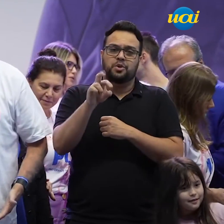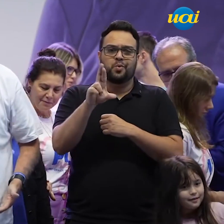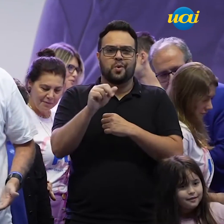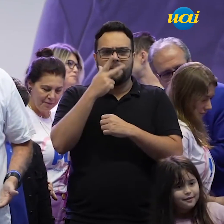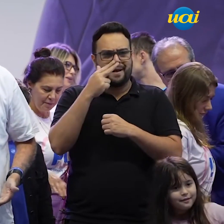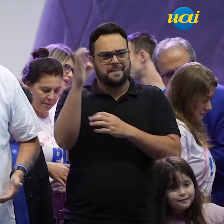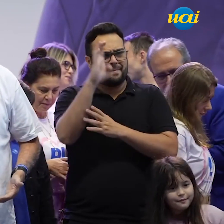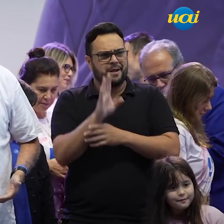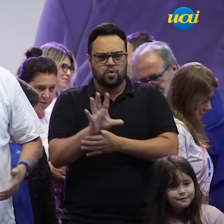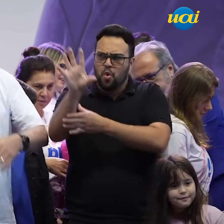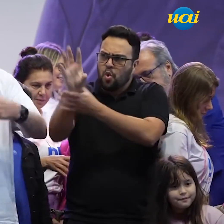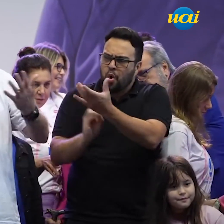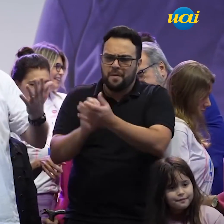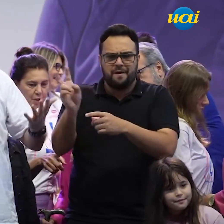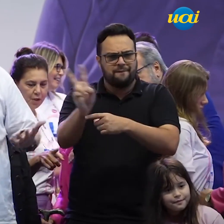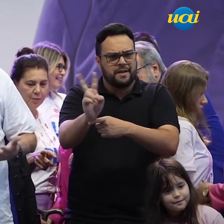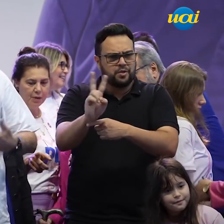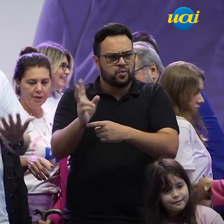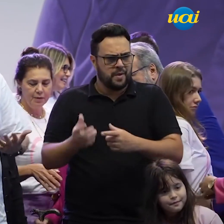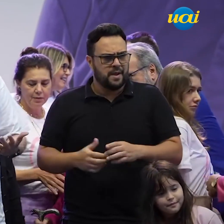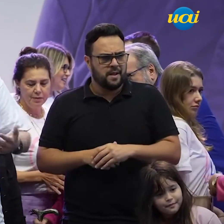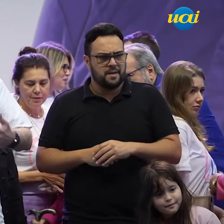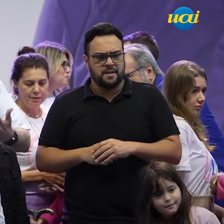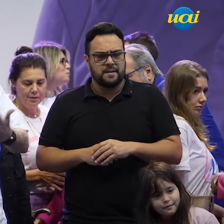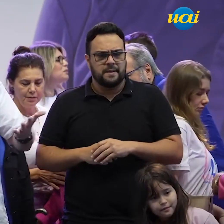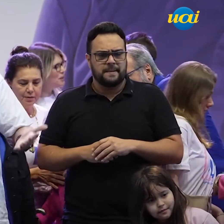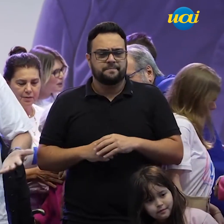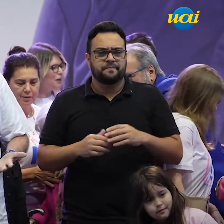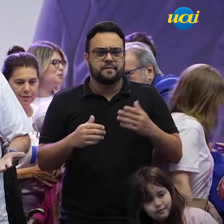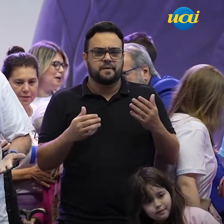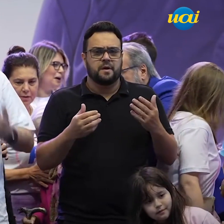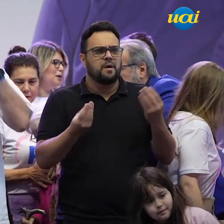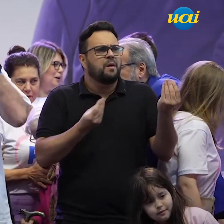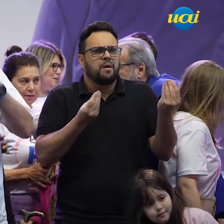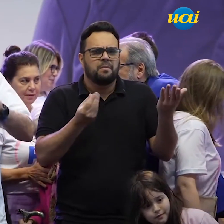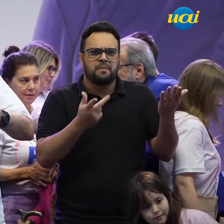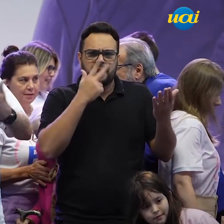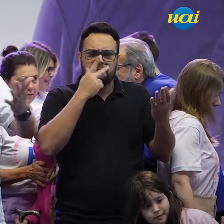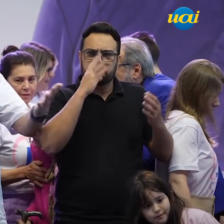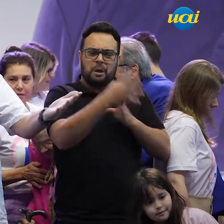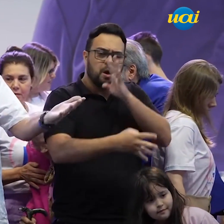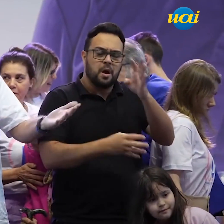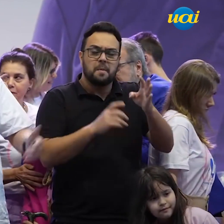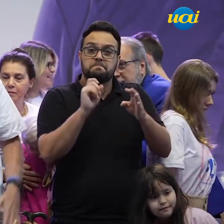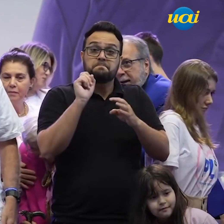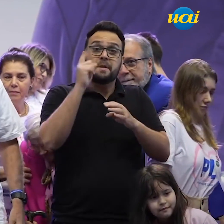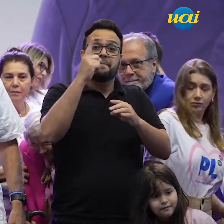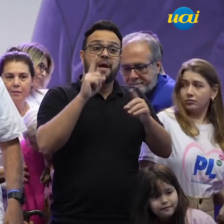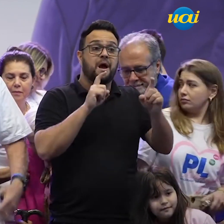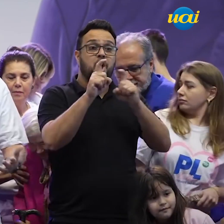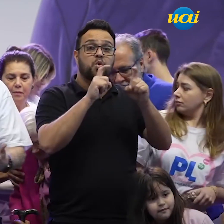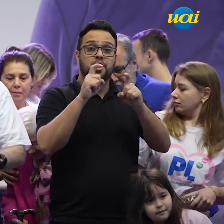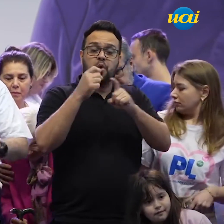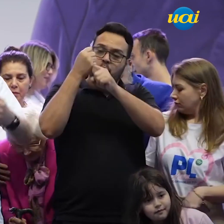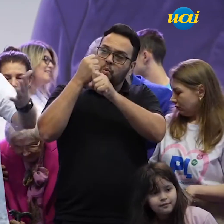caminho. A tornar o Bolsonaro inelegível. Qual a acusação? A primeira, reuniu-se com embaixadores.